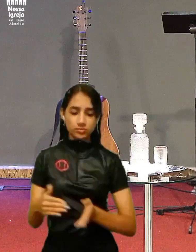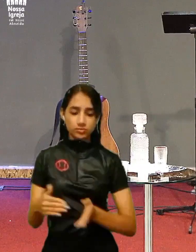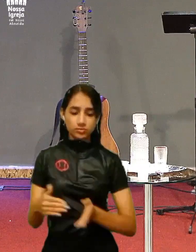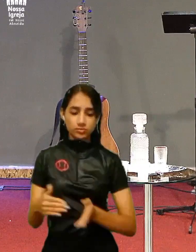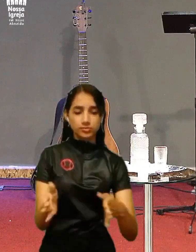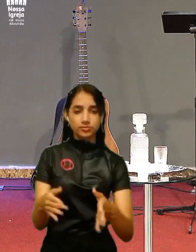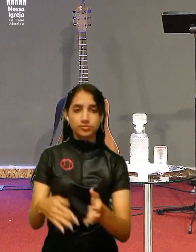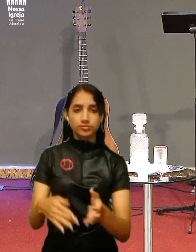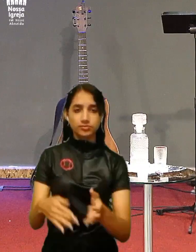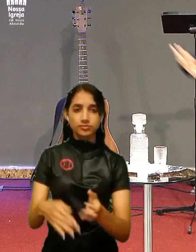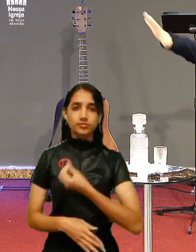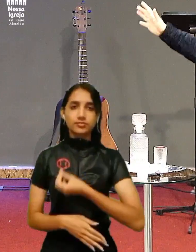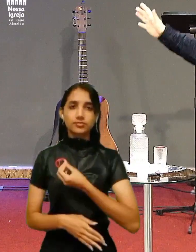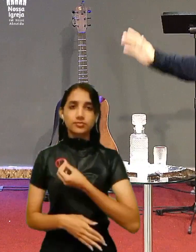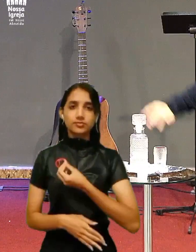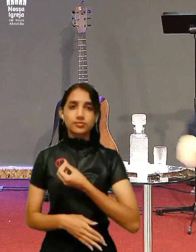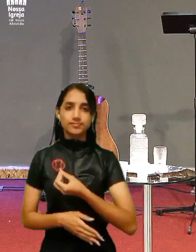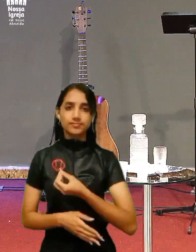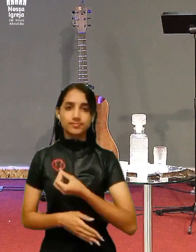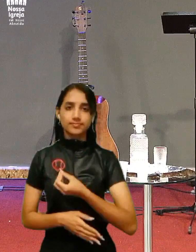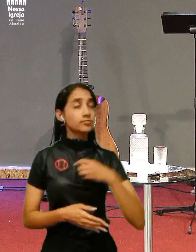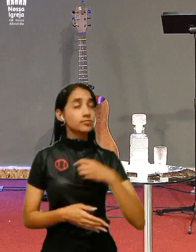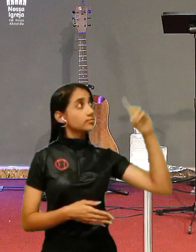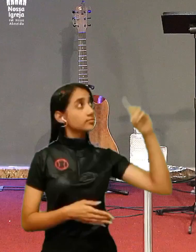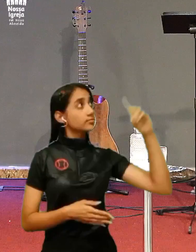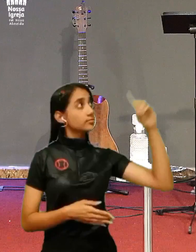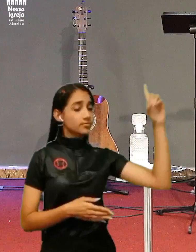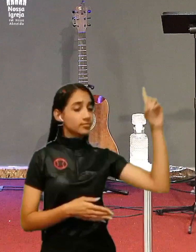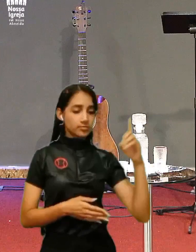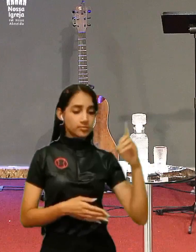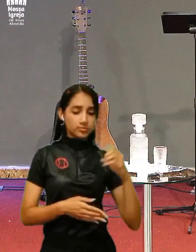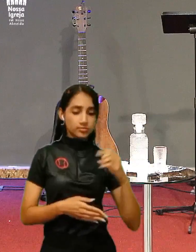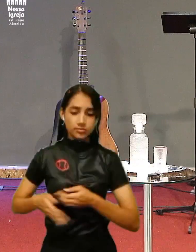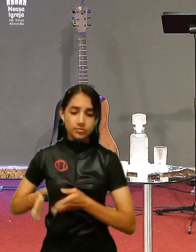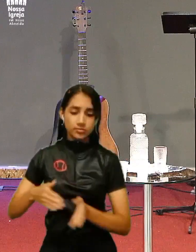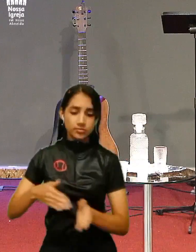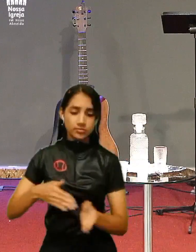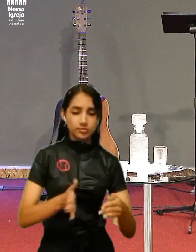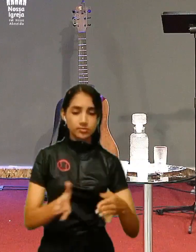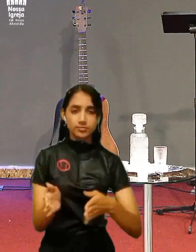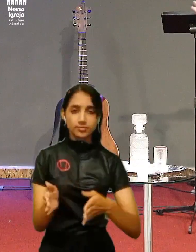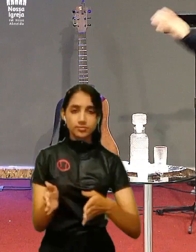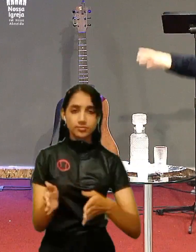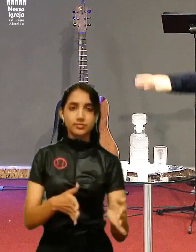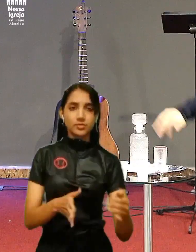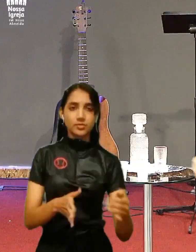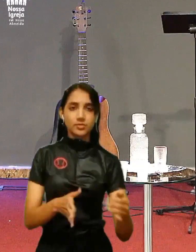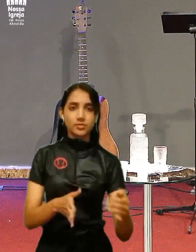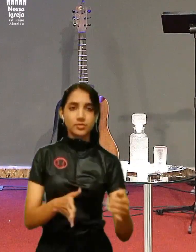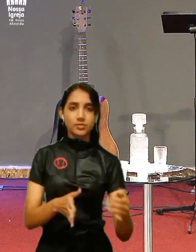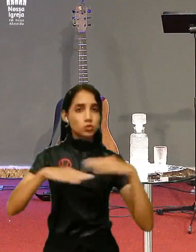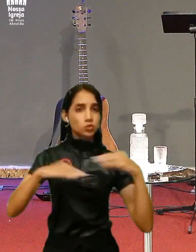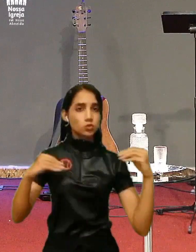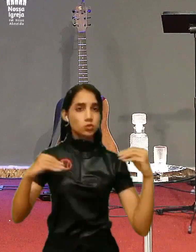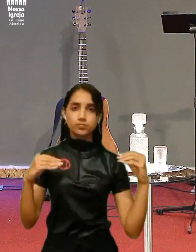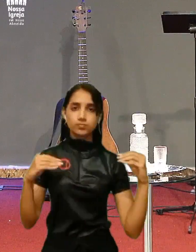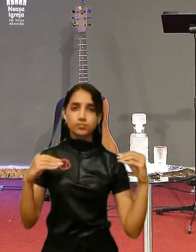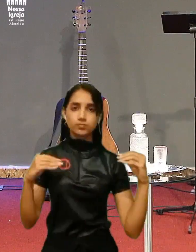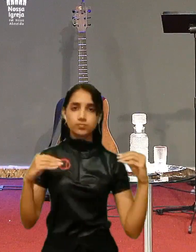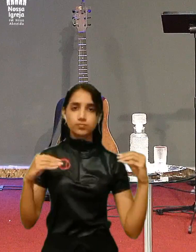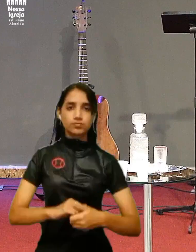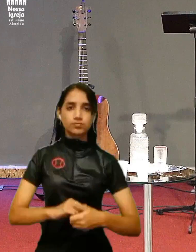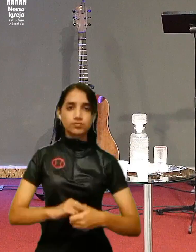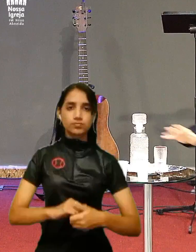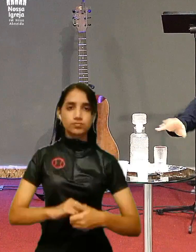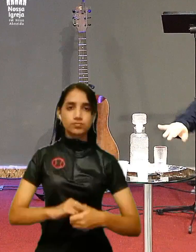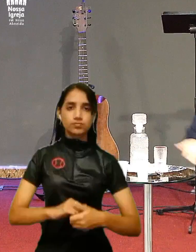onde encontra a morte, começa a ressuscitar tudo. Até sarando as águas salgadas do mar morto, onde não há